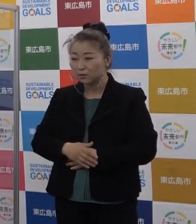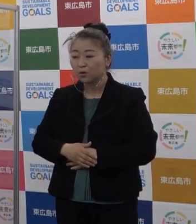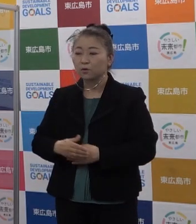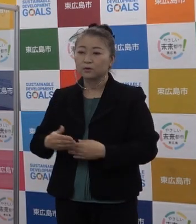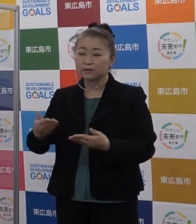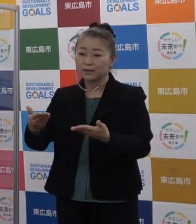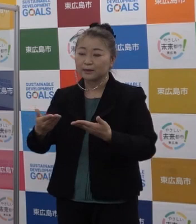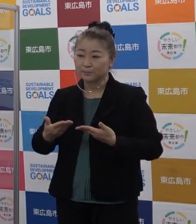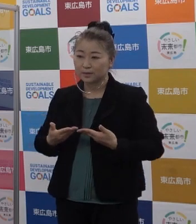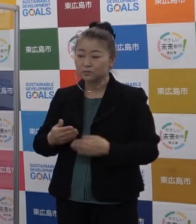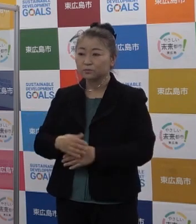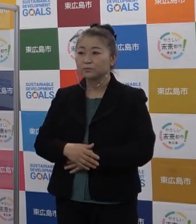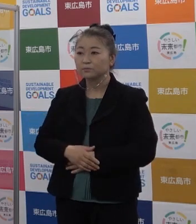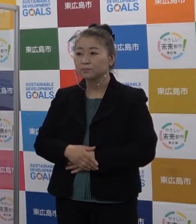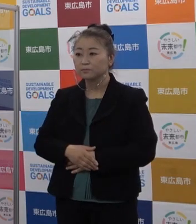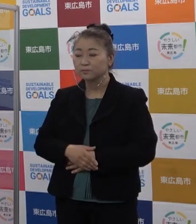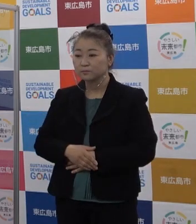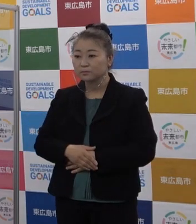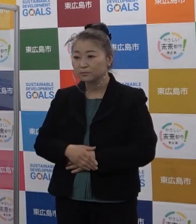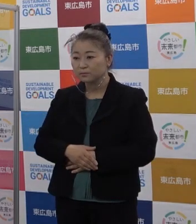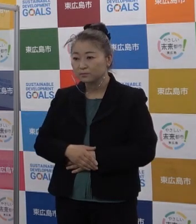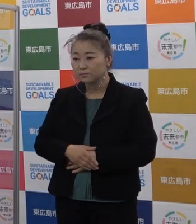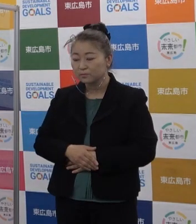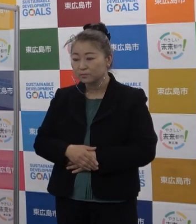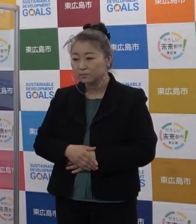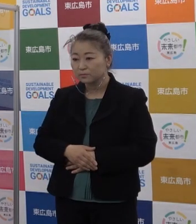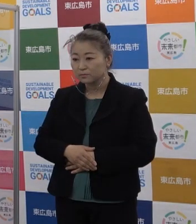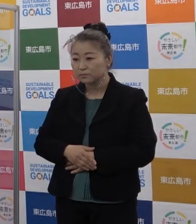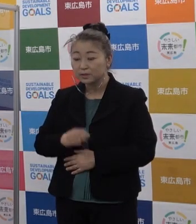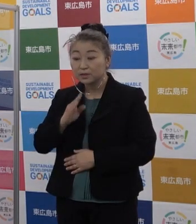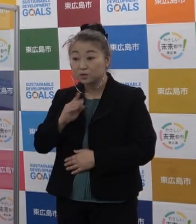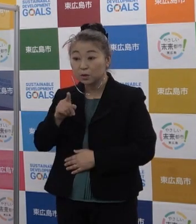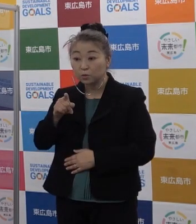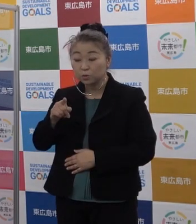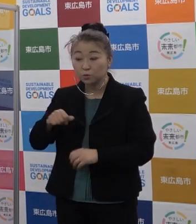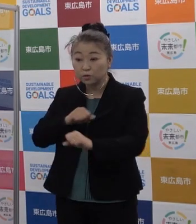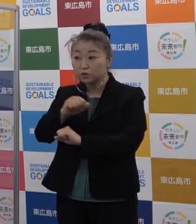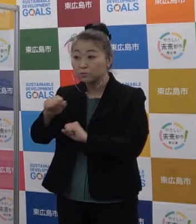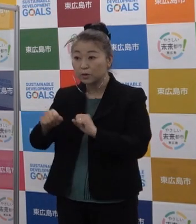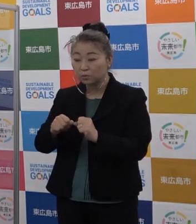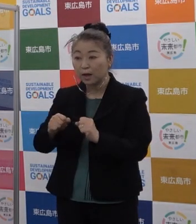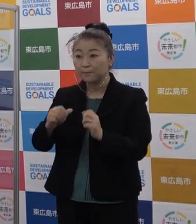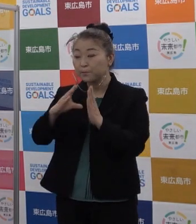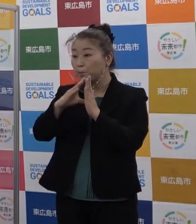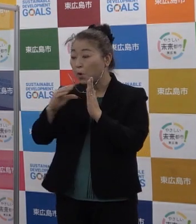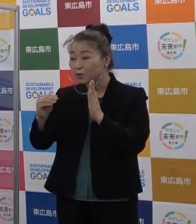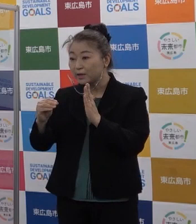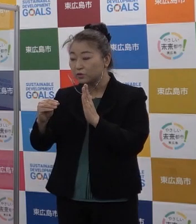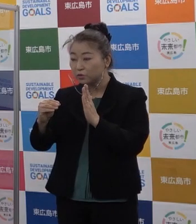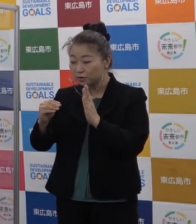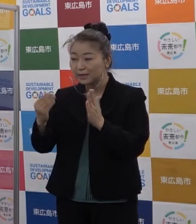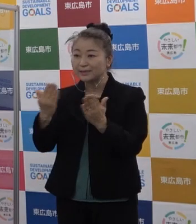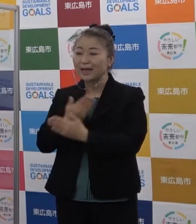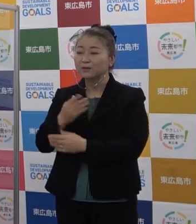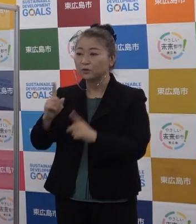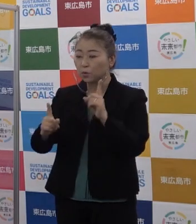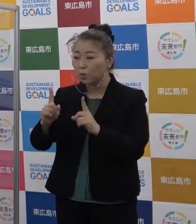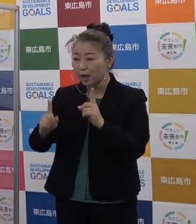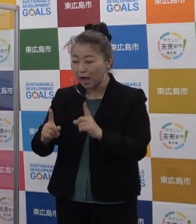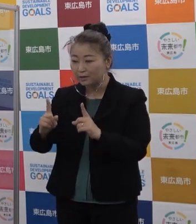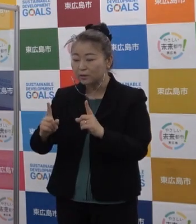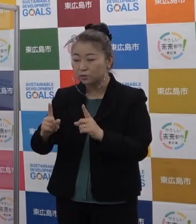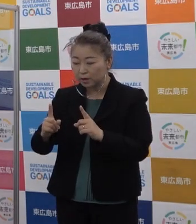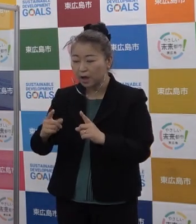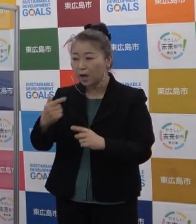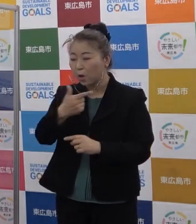ということであります。で、まあ、実はこういう取り組みはモデルケースになるかどうかというのが大きな採